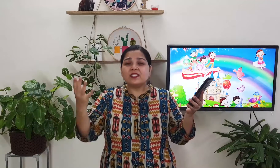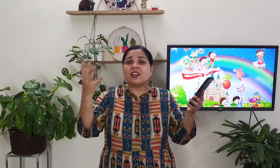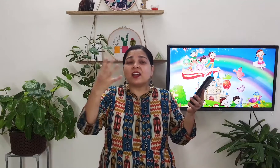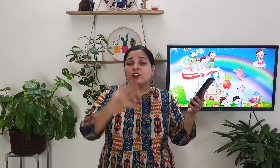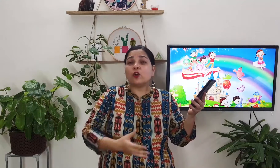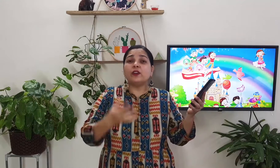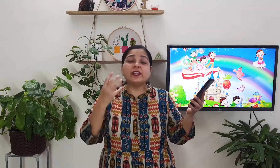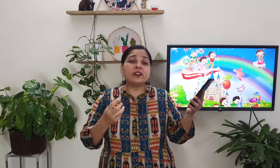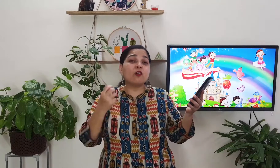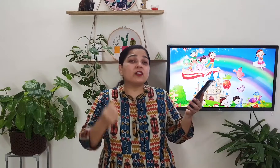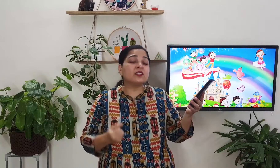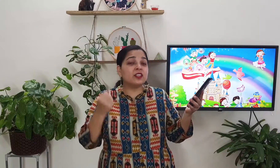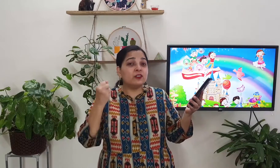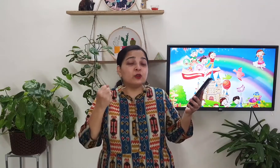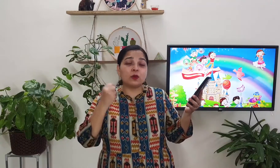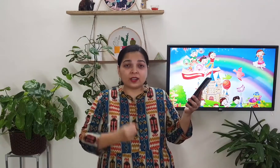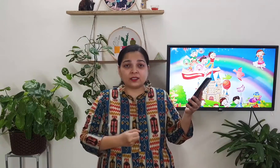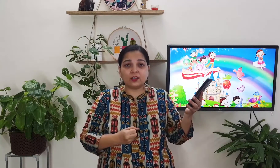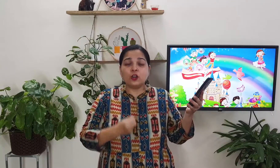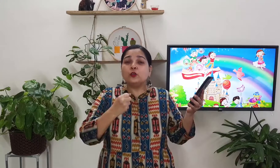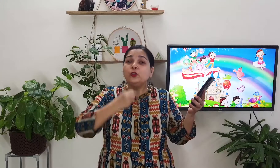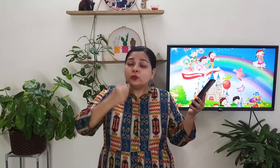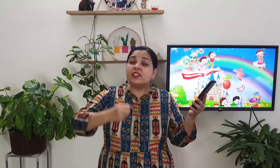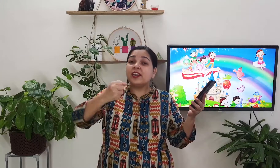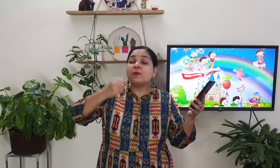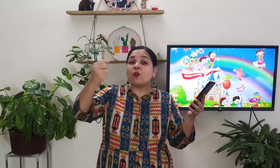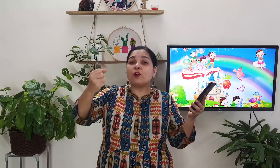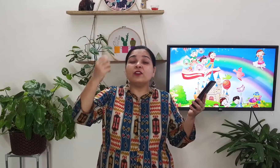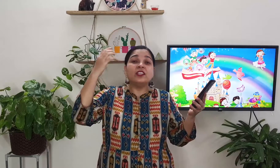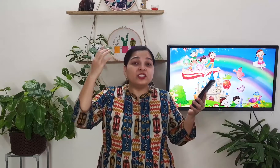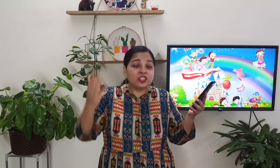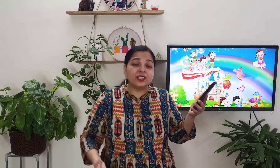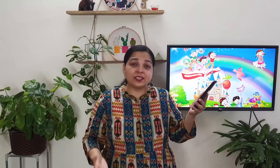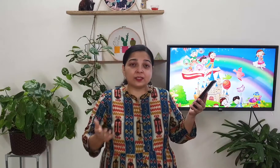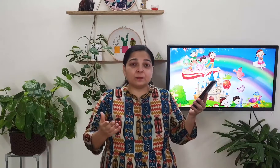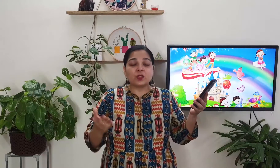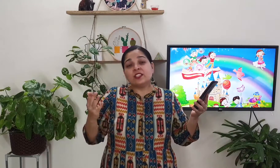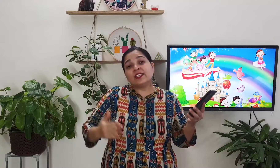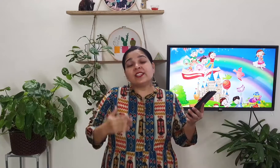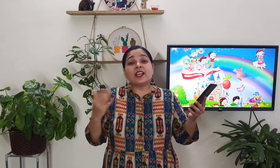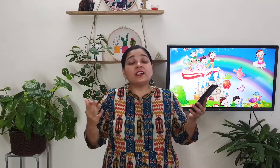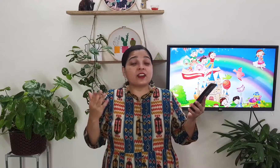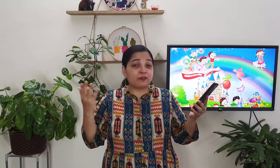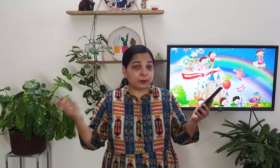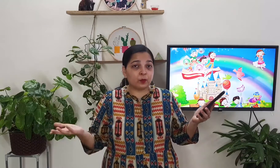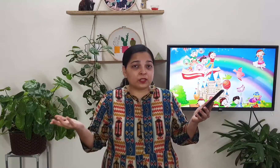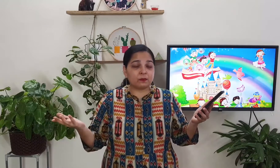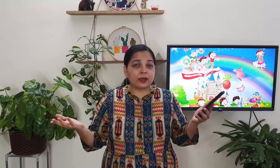அது தேவன் நமக்கு அளித்த அதிகாரம். உங்களுக்கு விசுவாசம் தேவையில்லை. அதற்காக